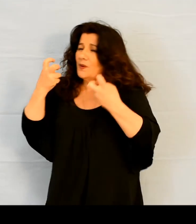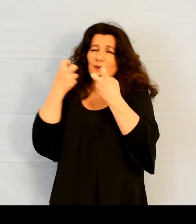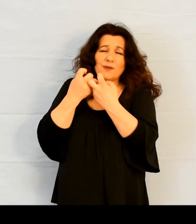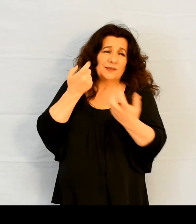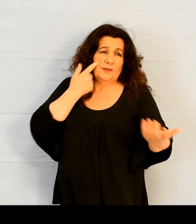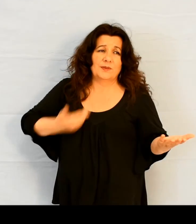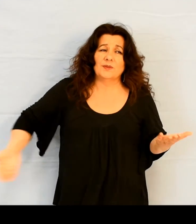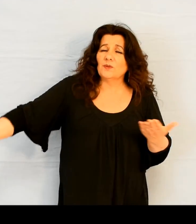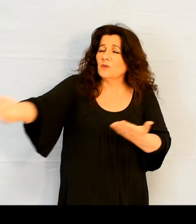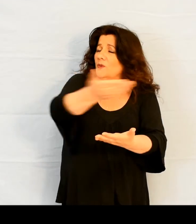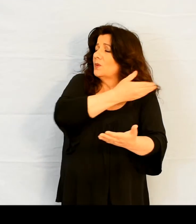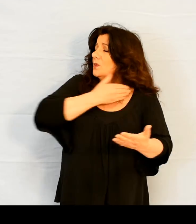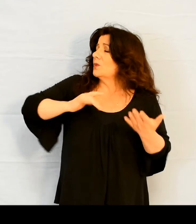péché.